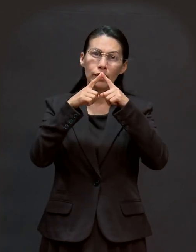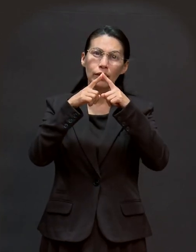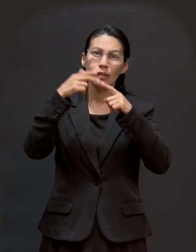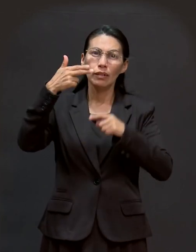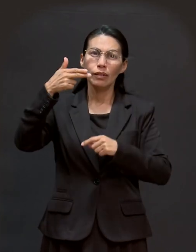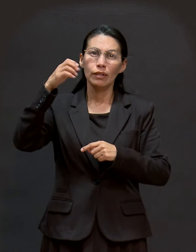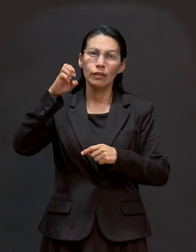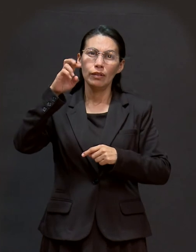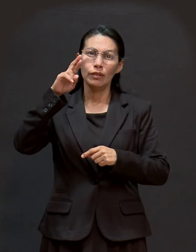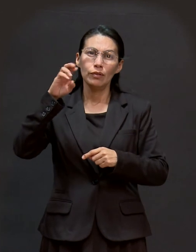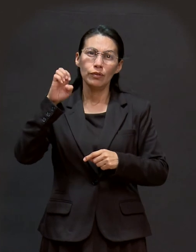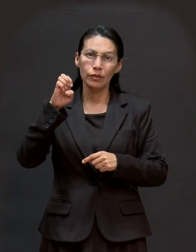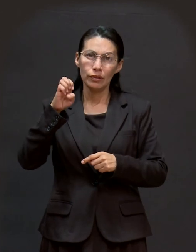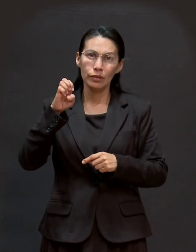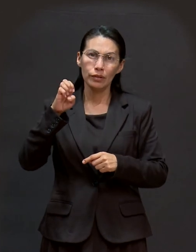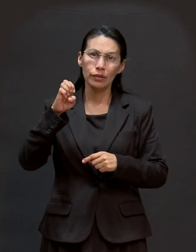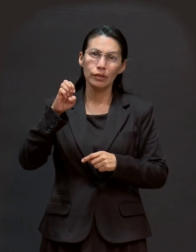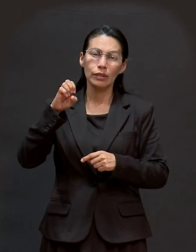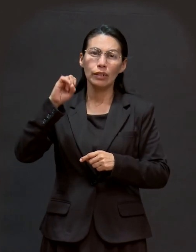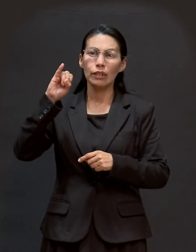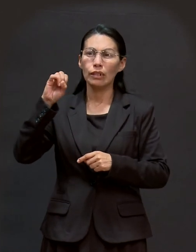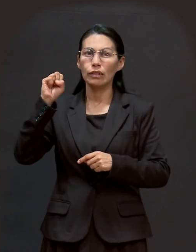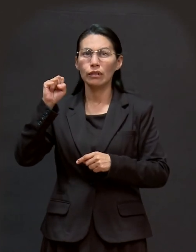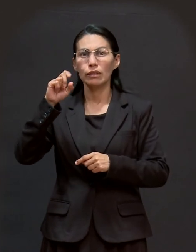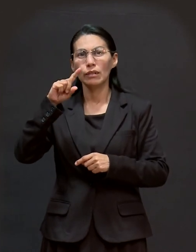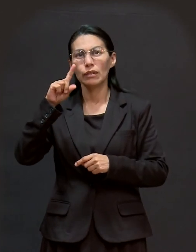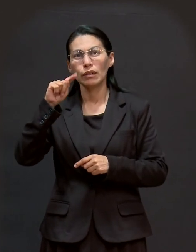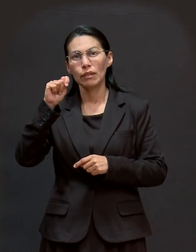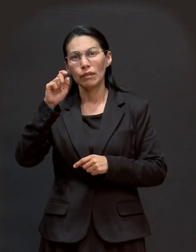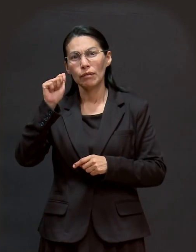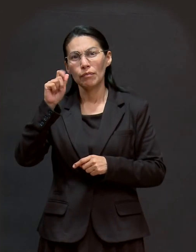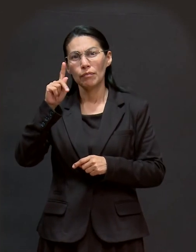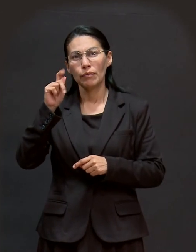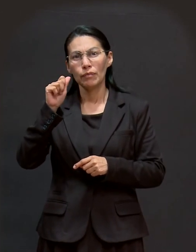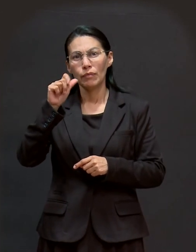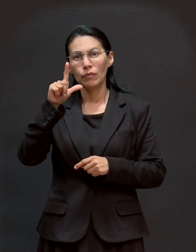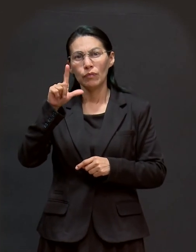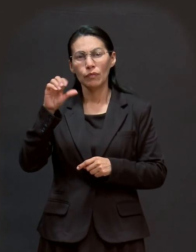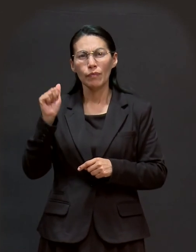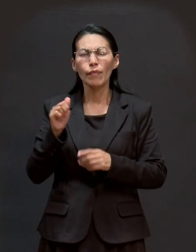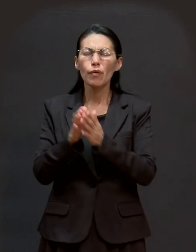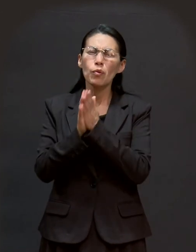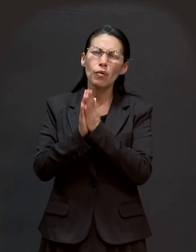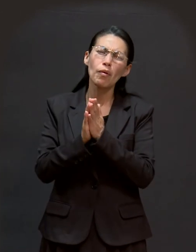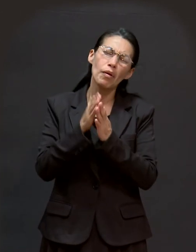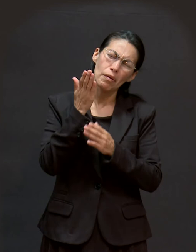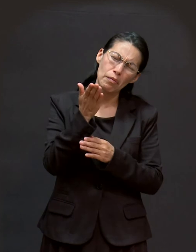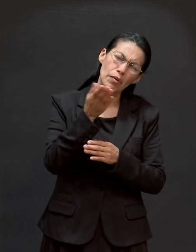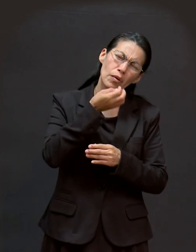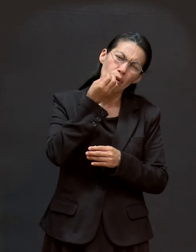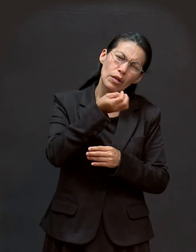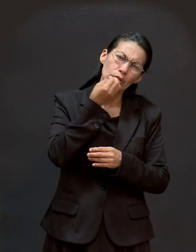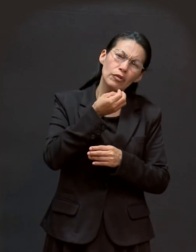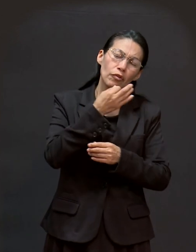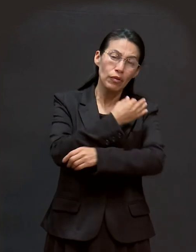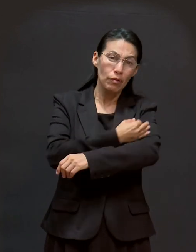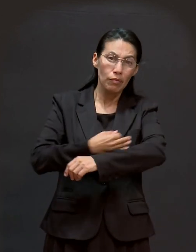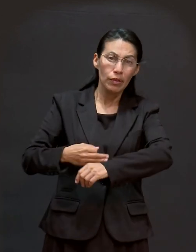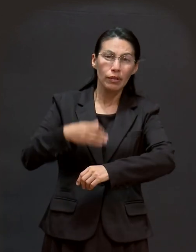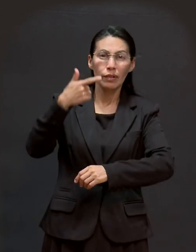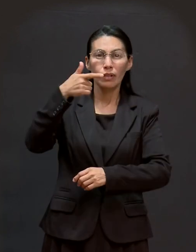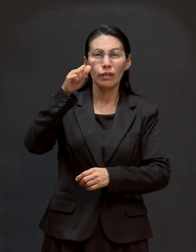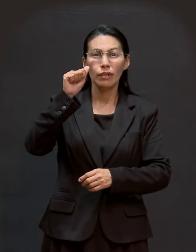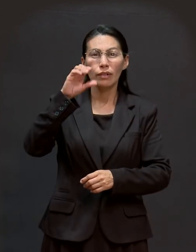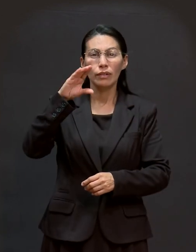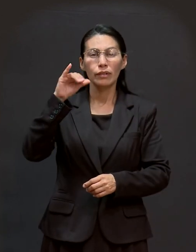en iztapaluca estado de mexico quiero que oren por la familia garcía martínez por sus